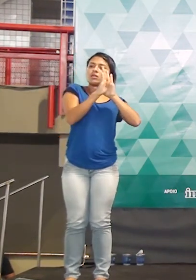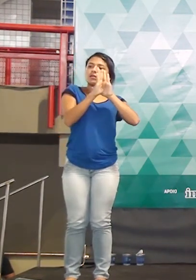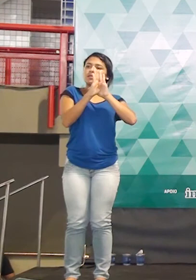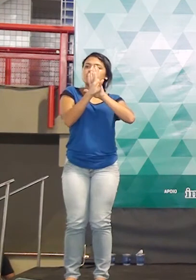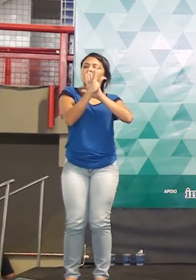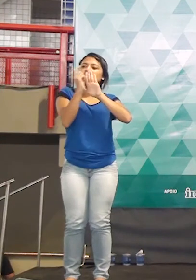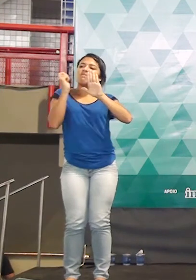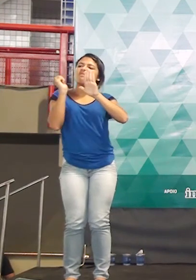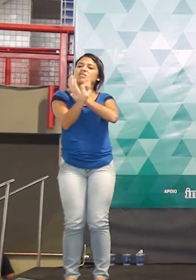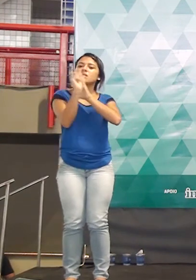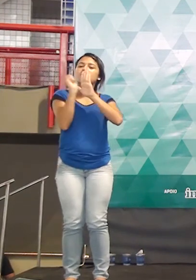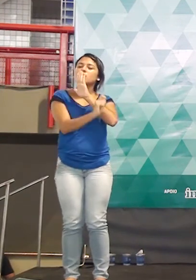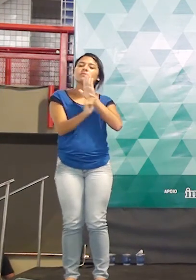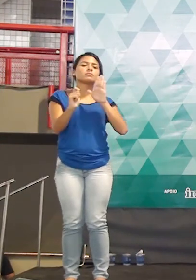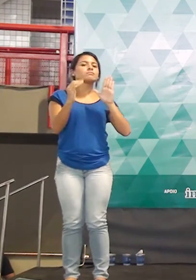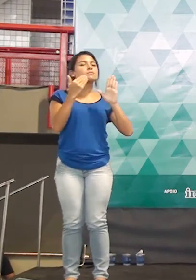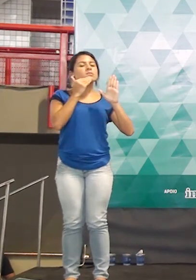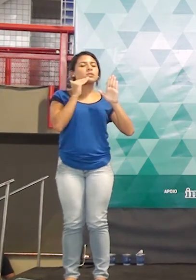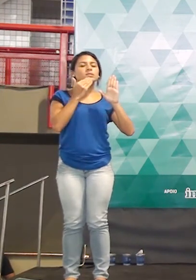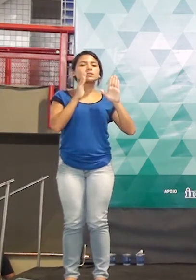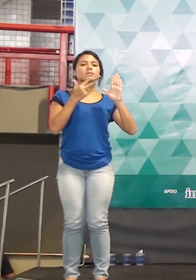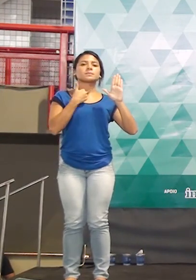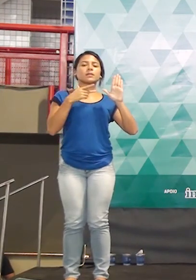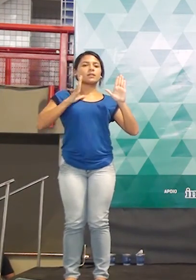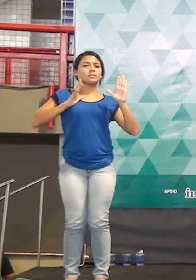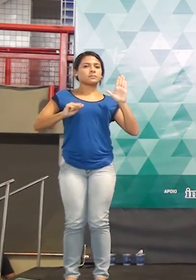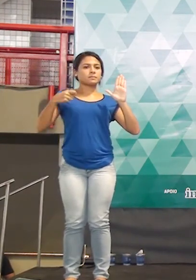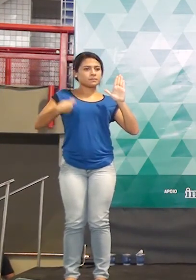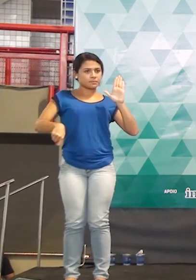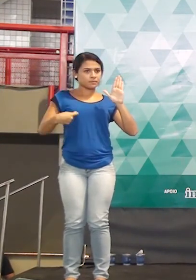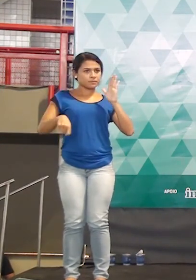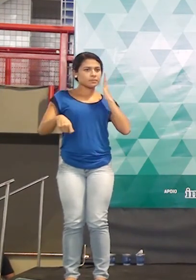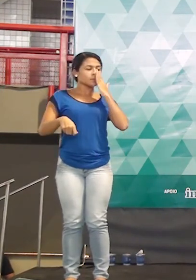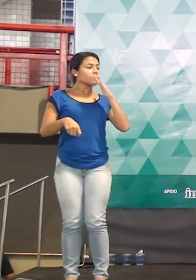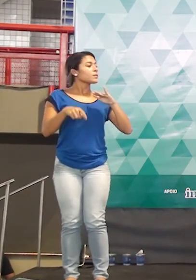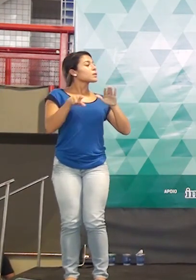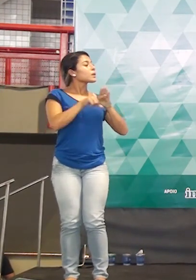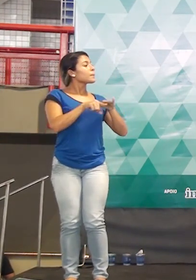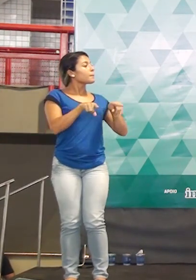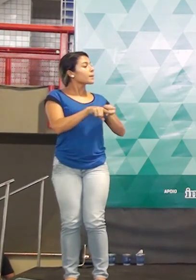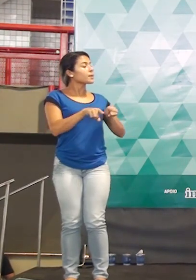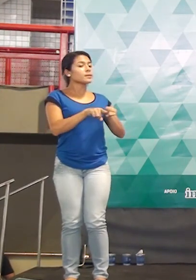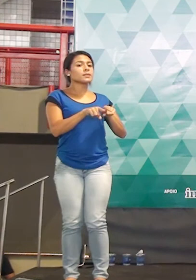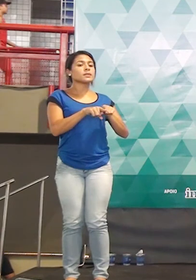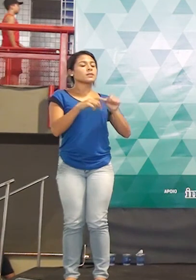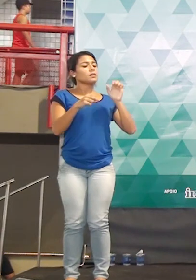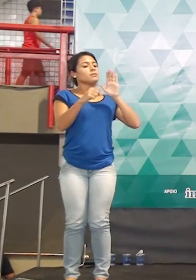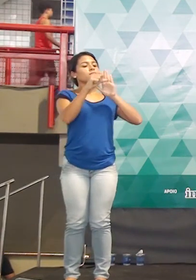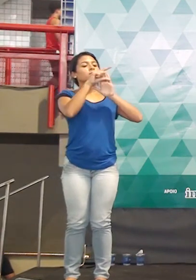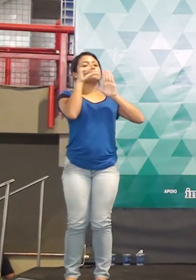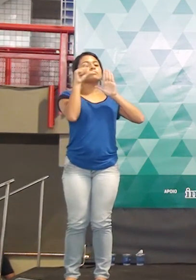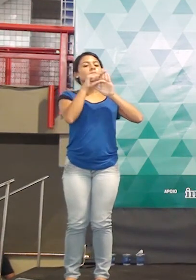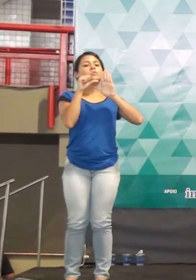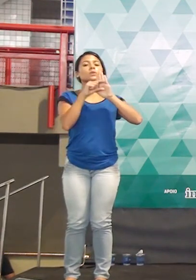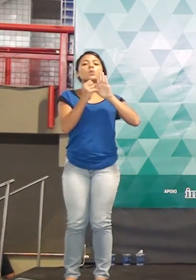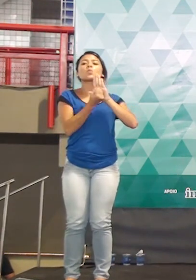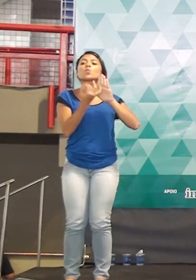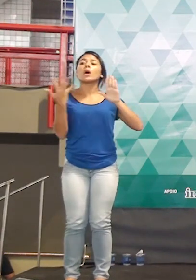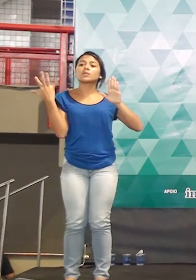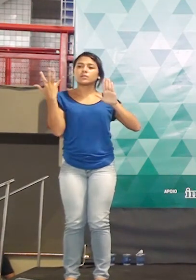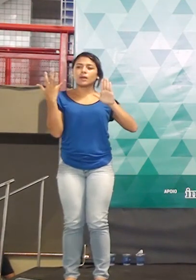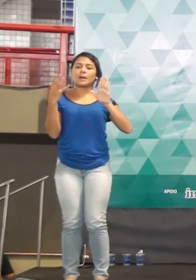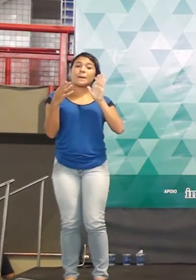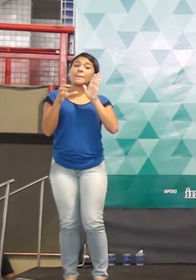e aquilo ali. Quantos parágrafos devem ter a redação? No mínimo 4, no máximo